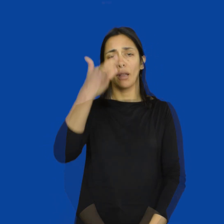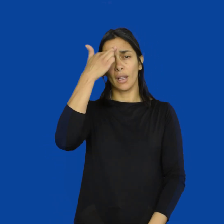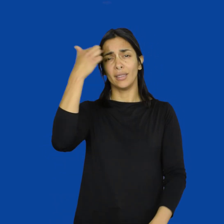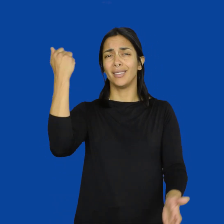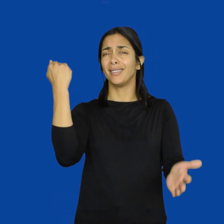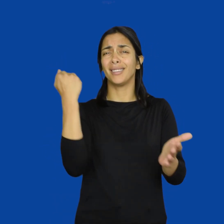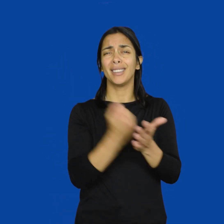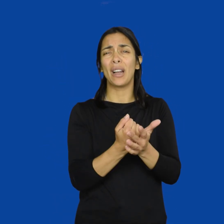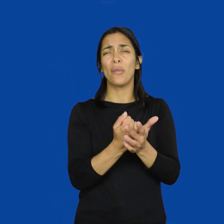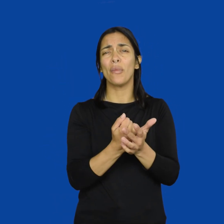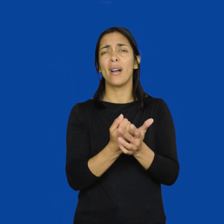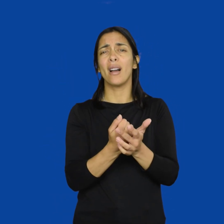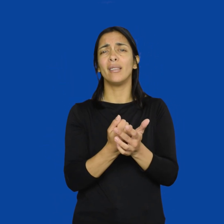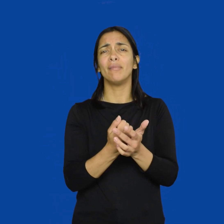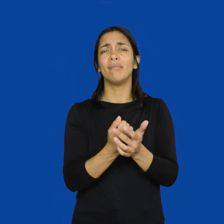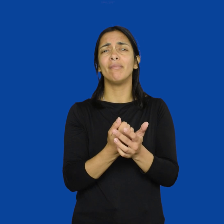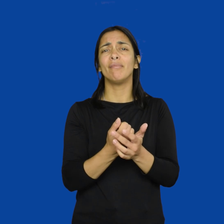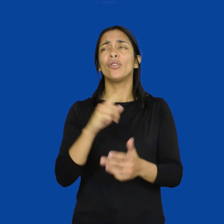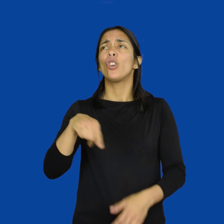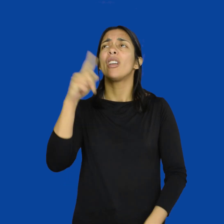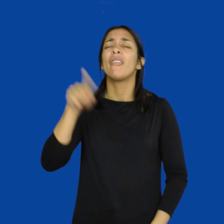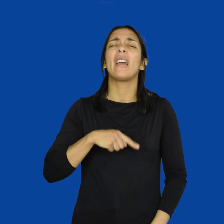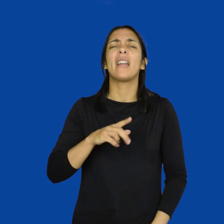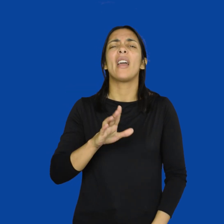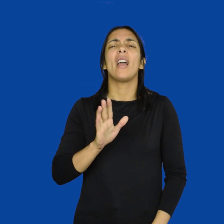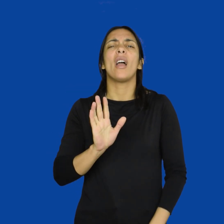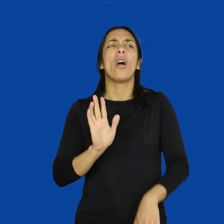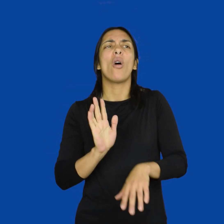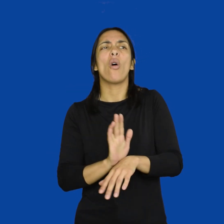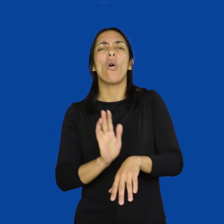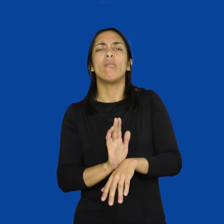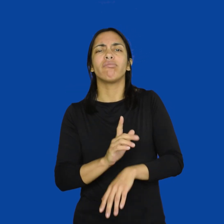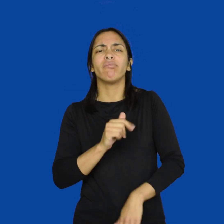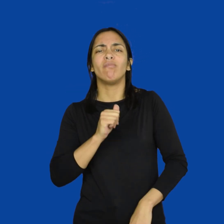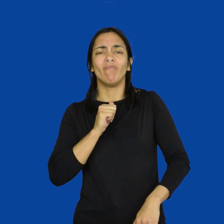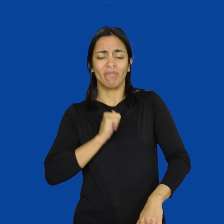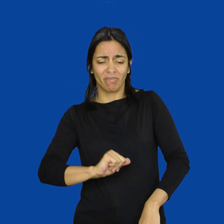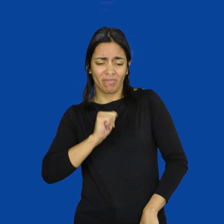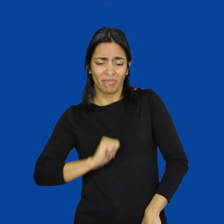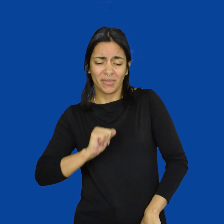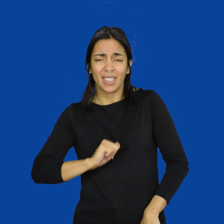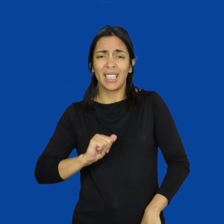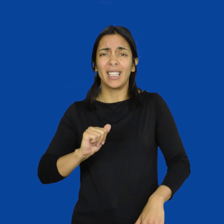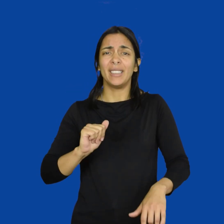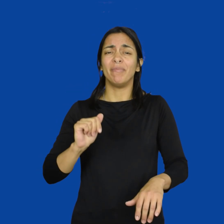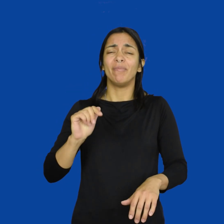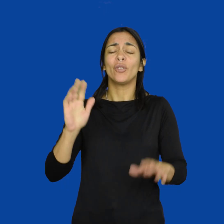El trauma se caracteriza por ser una herida invisible que cargamos, queda impregnada en nuestra psique como chicle